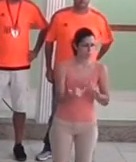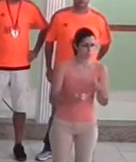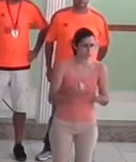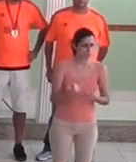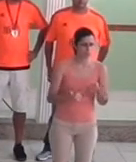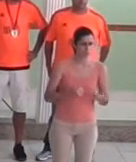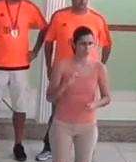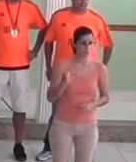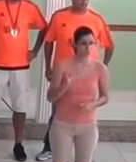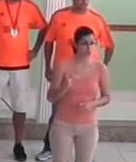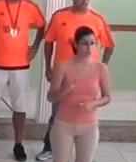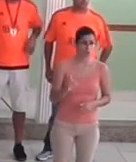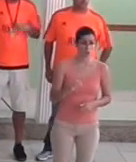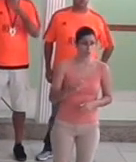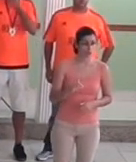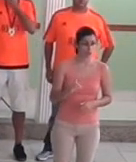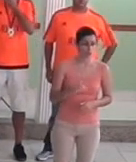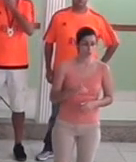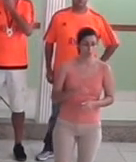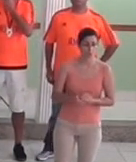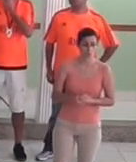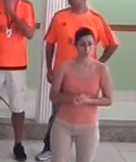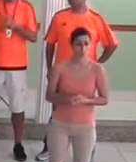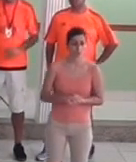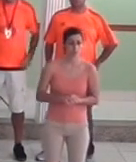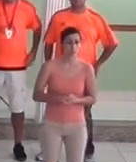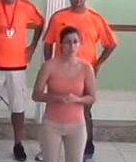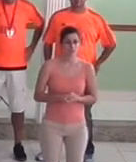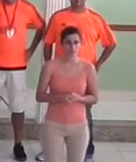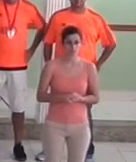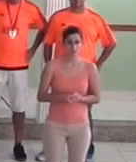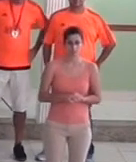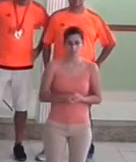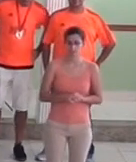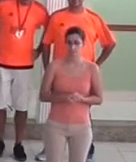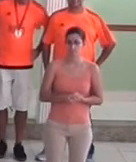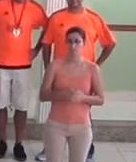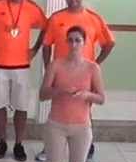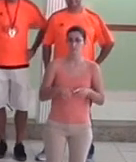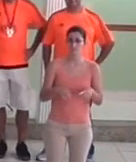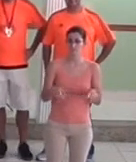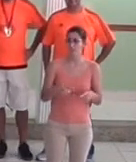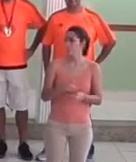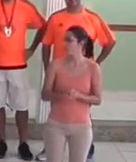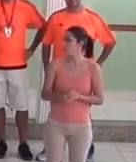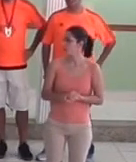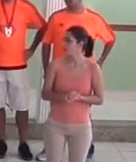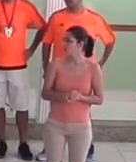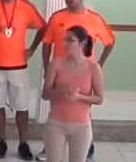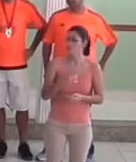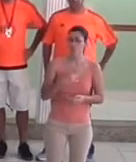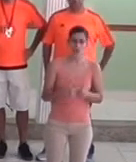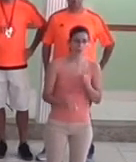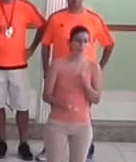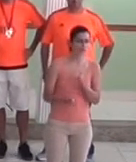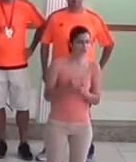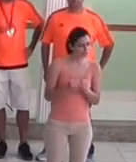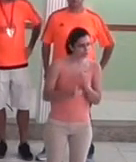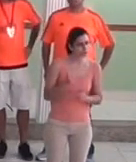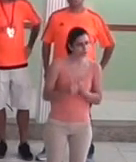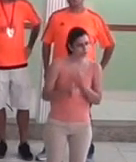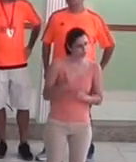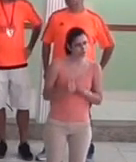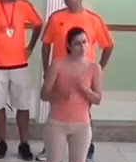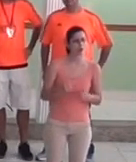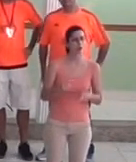estaria muito bom. A gente toda segunda-feira joga futebol, é um futebol de bem baixo nível técnico, sim, mas é